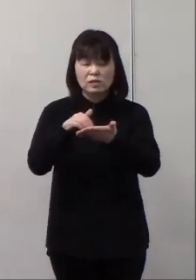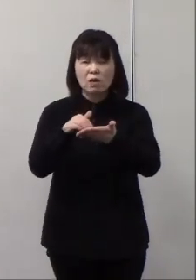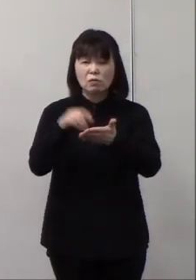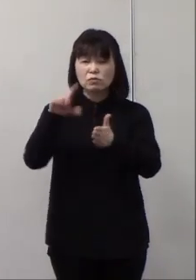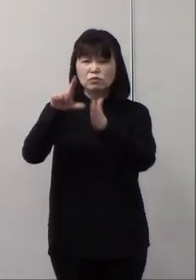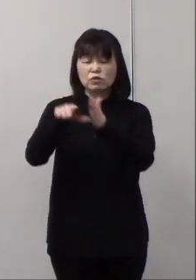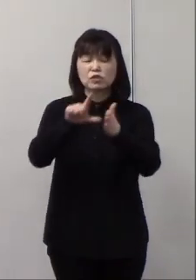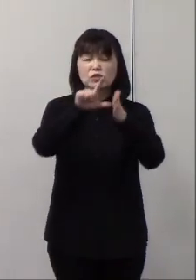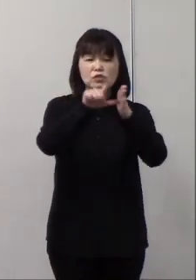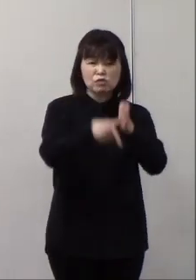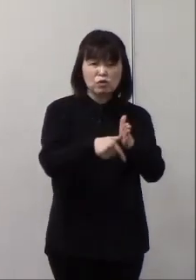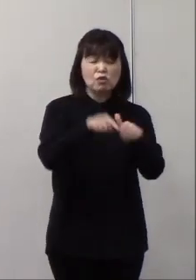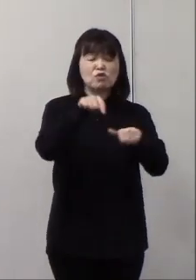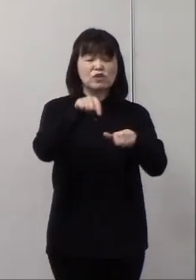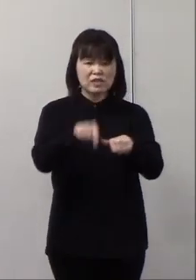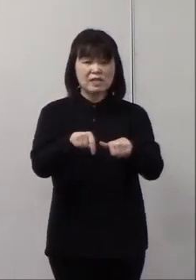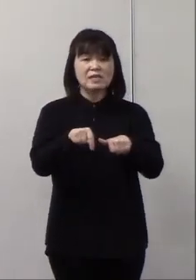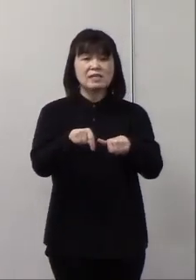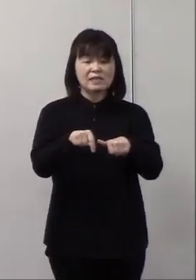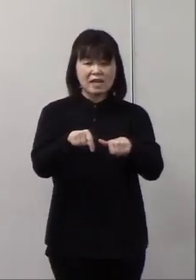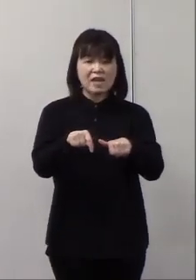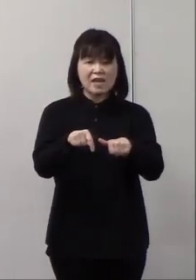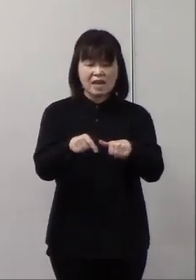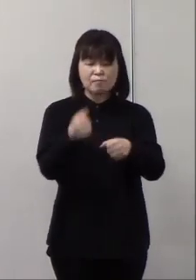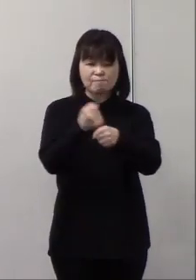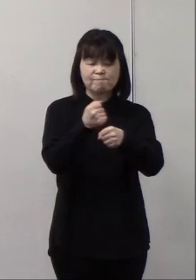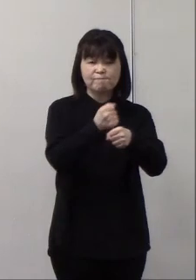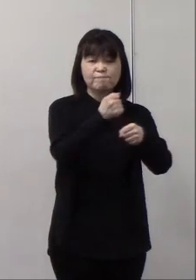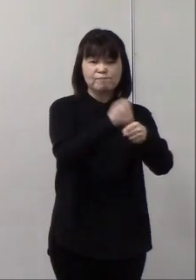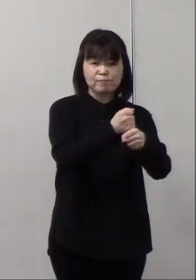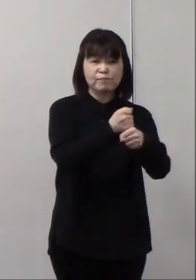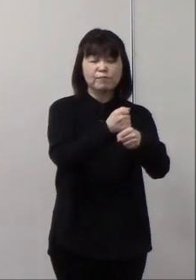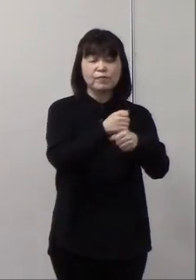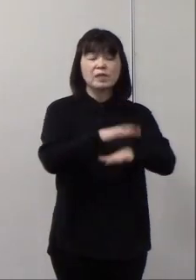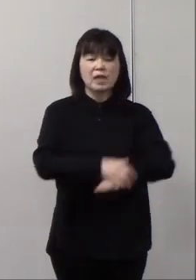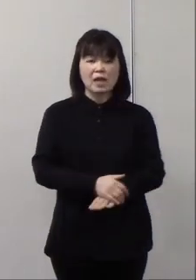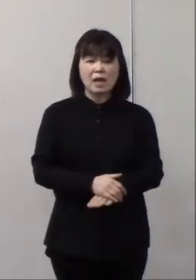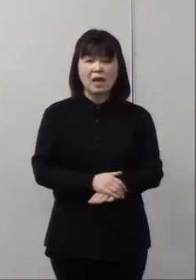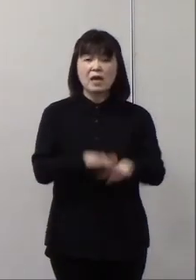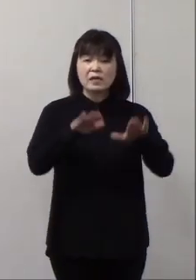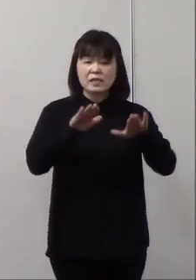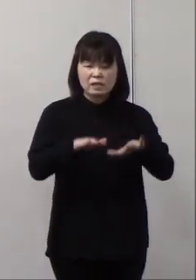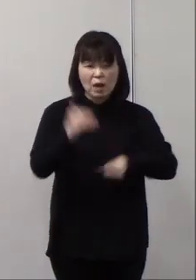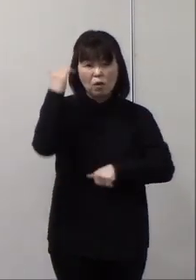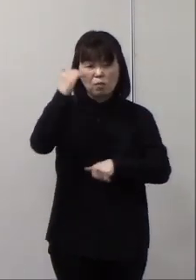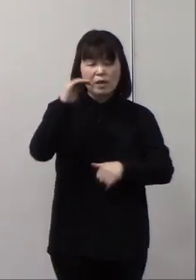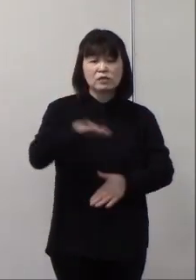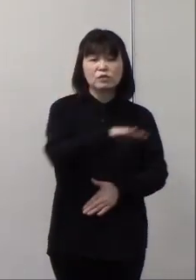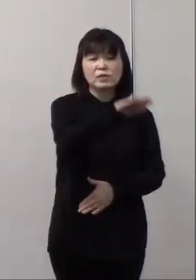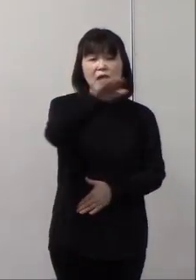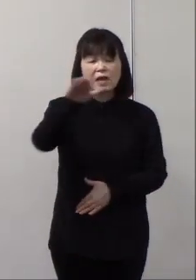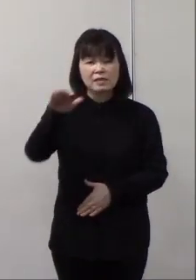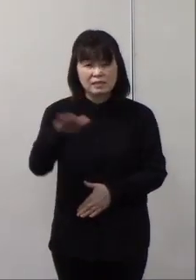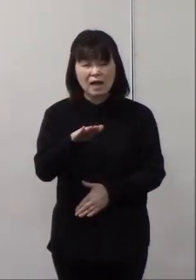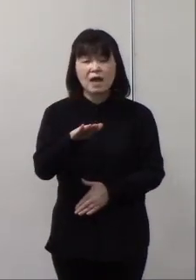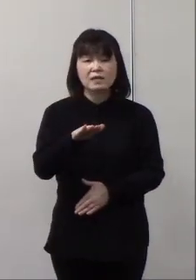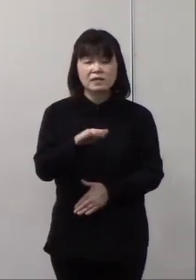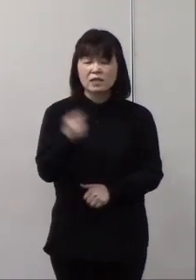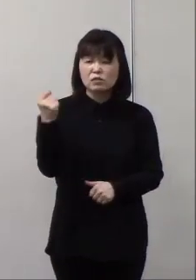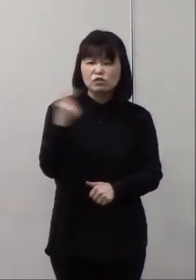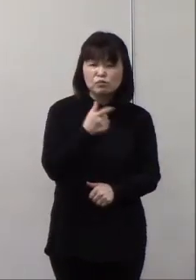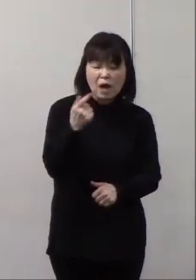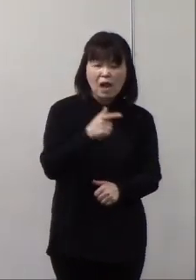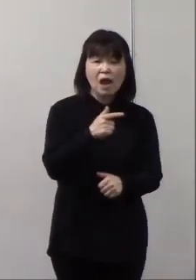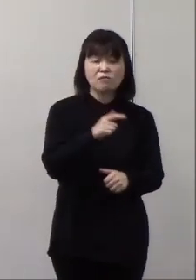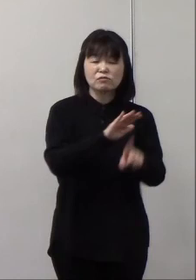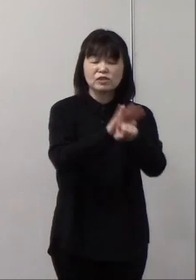その間が空かないようにというのがまあ一番だろうと。今困っていらっしゃる皆さんにいち早くその力水を届ける、